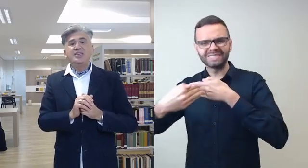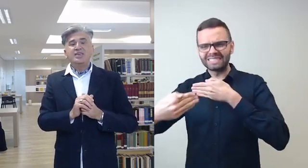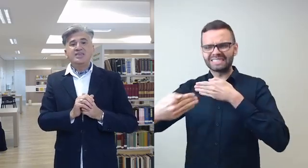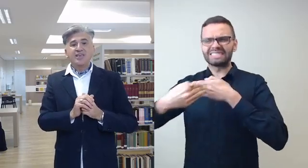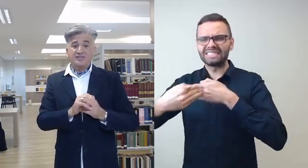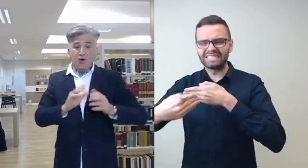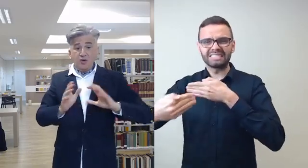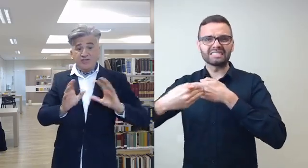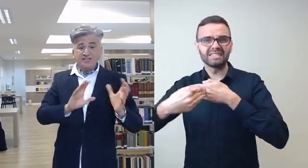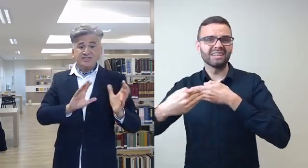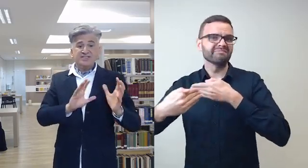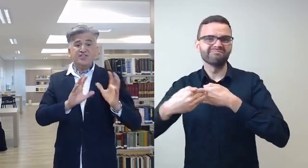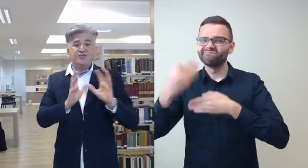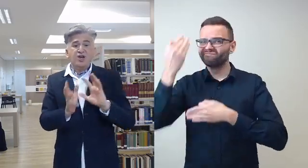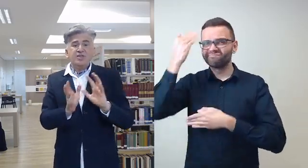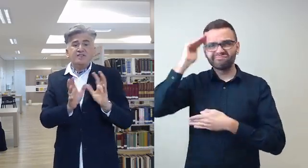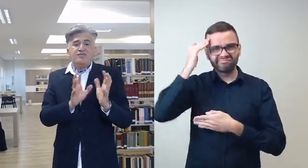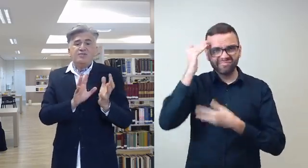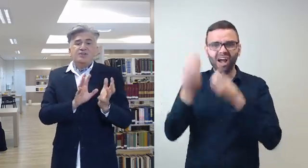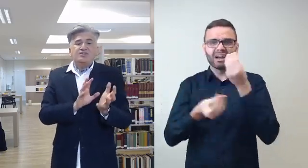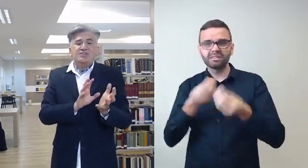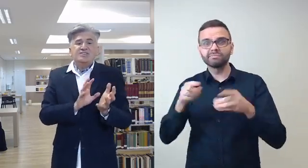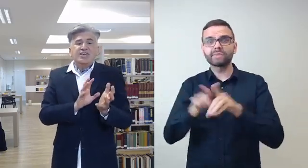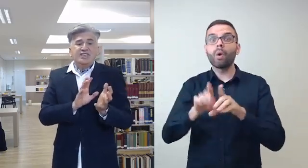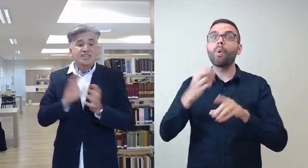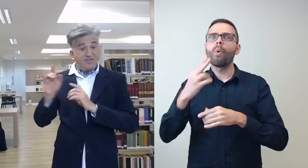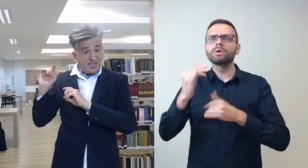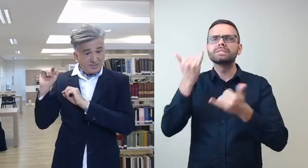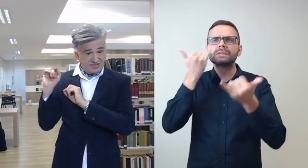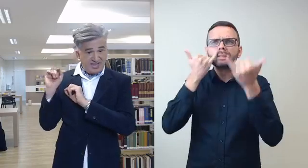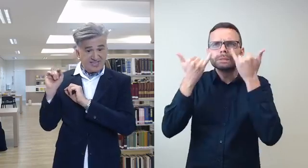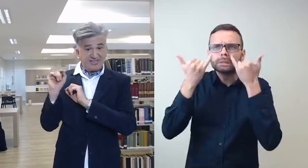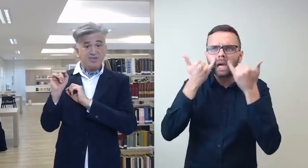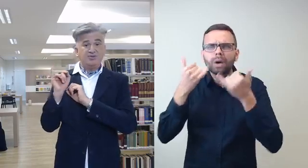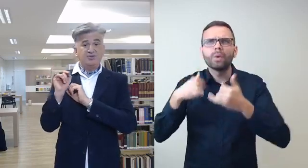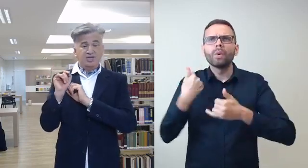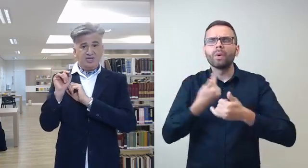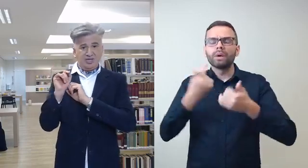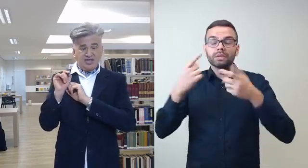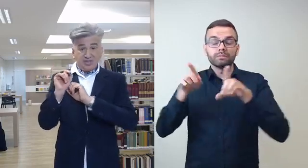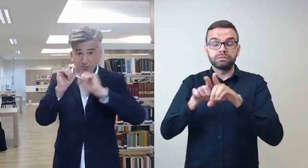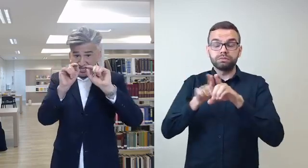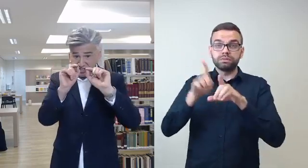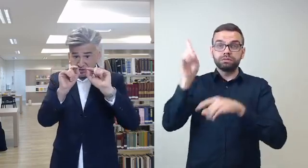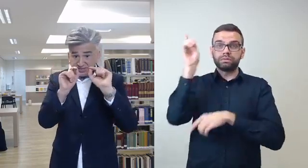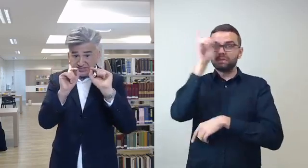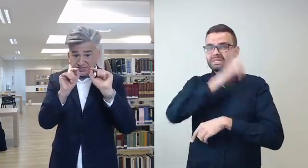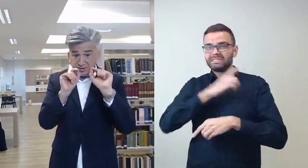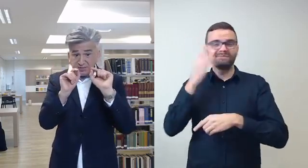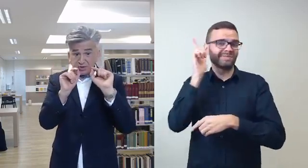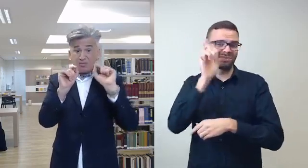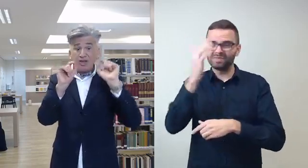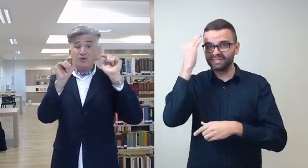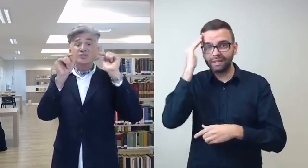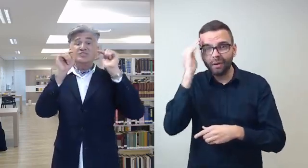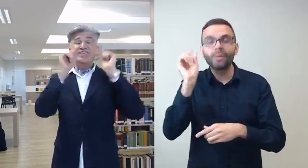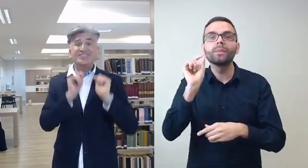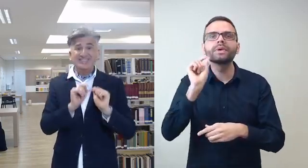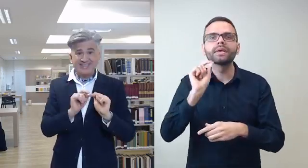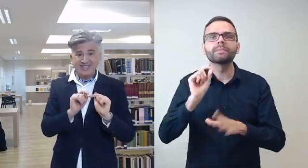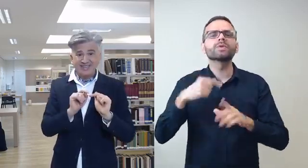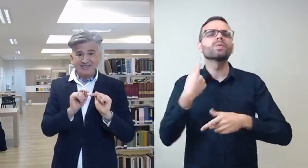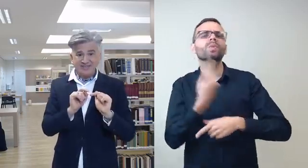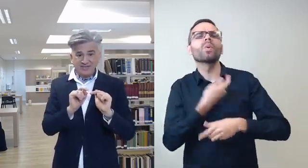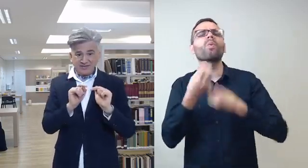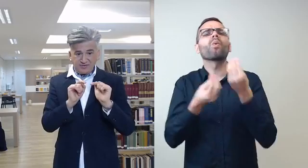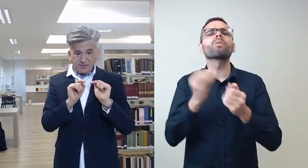bloqueiem ou às vezes transformem as informações que deveríamos estar recebendo. Então o que a gente precisa primeiro? Tomar